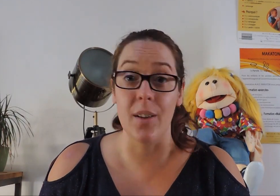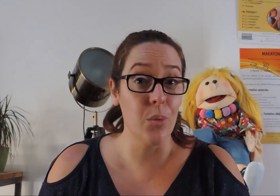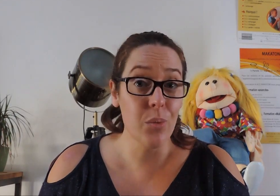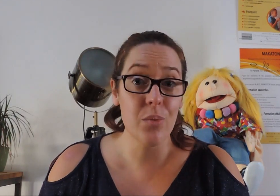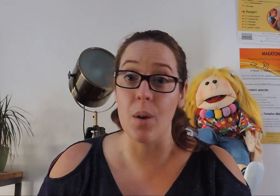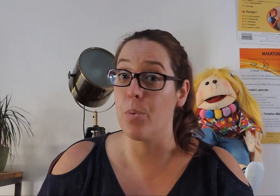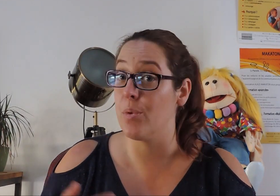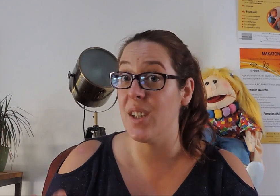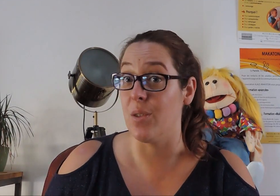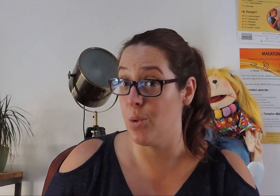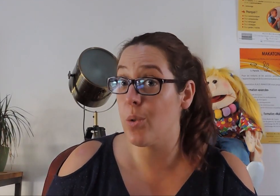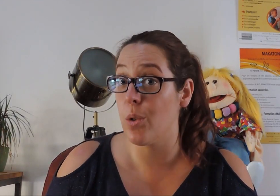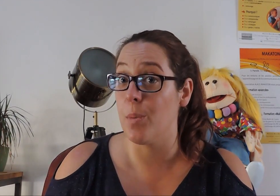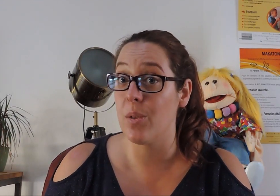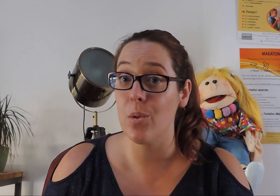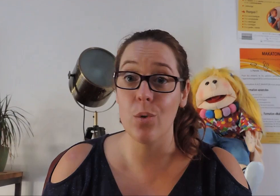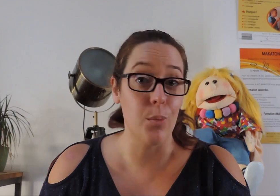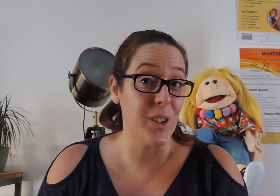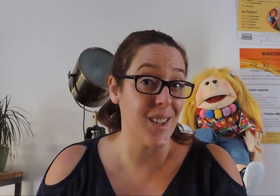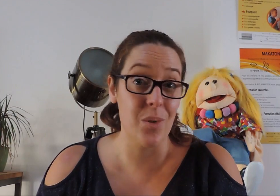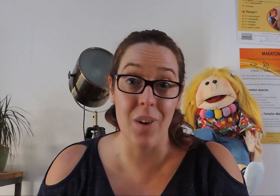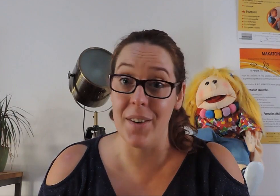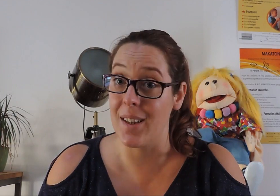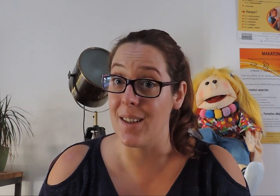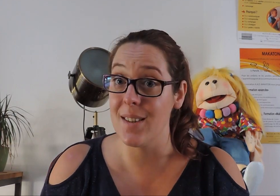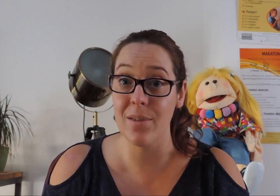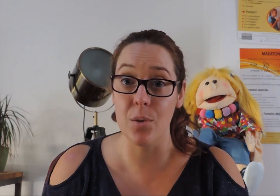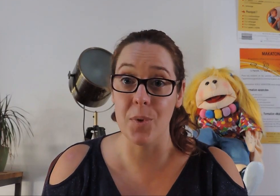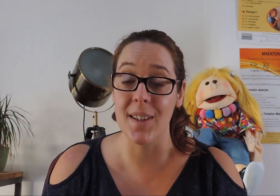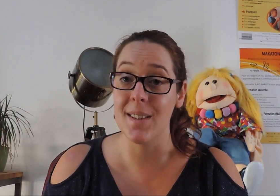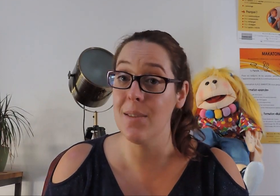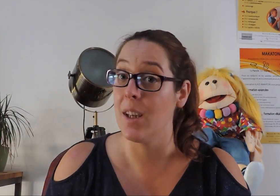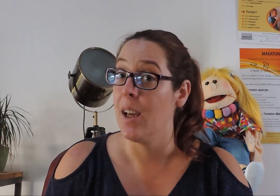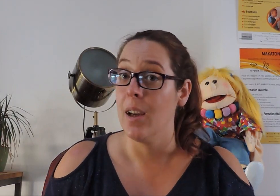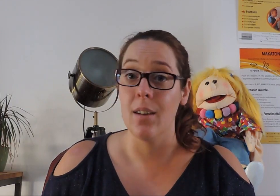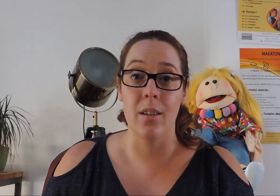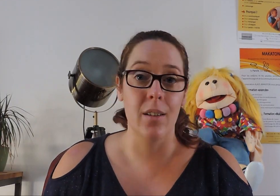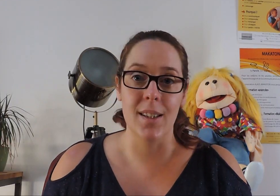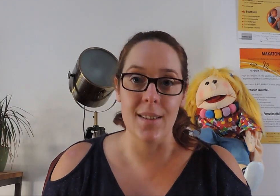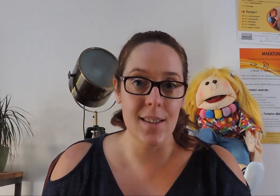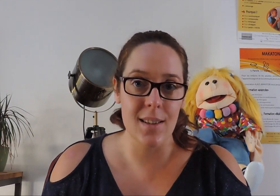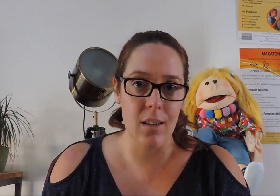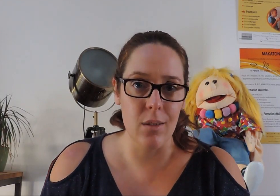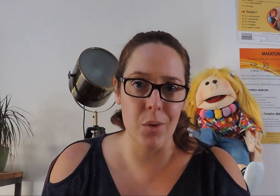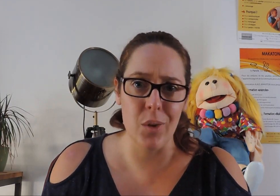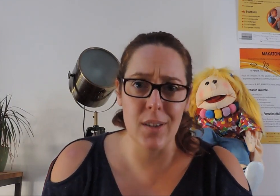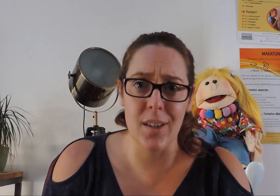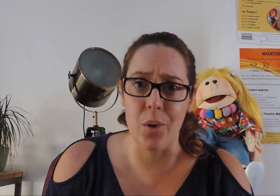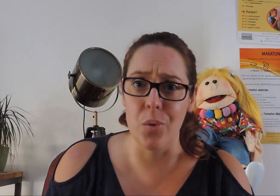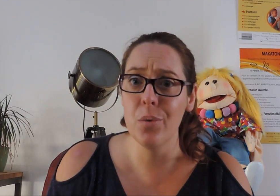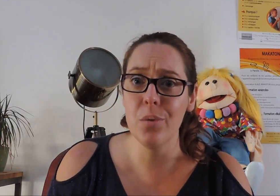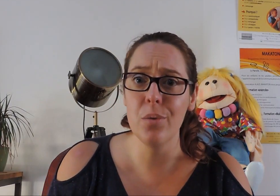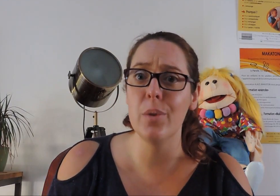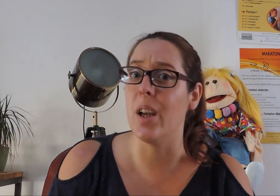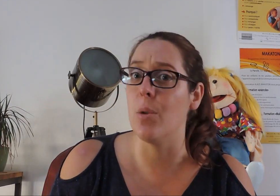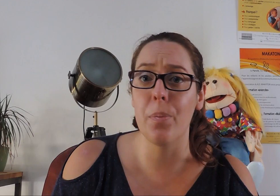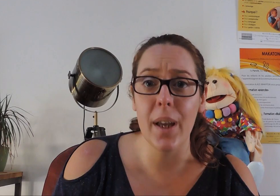magaton ça peut aussi être d'autres méthodes de communication alternative et augmentative qui existent il y en a des très connus il y a le